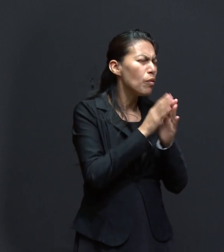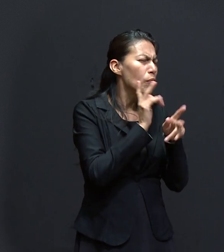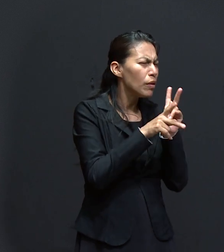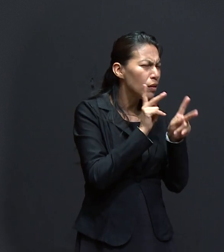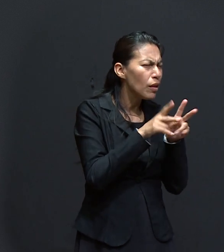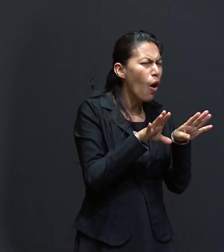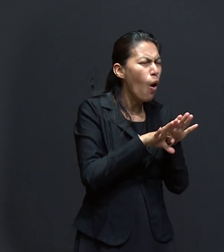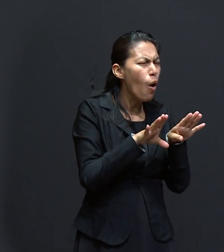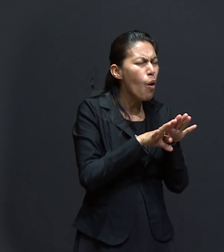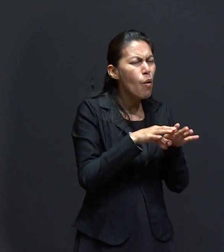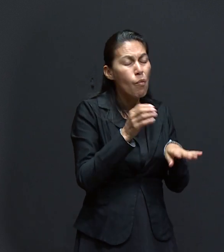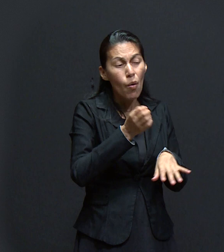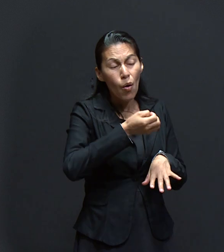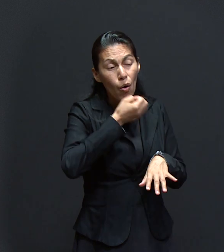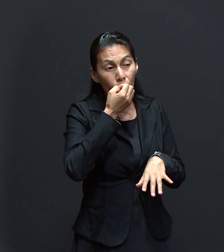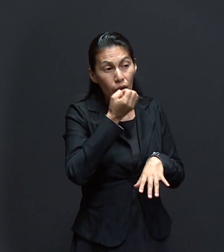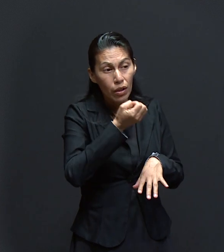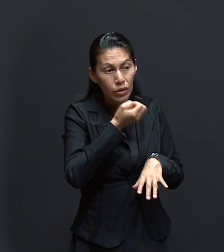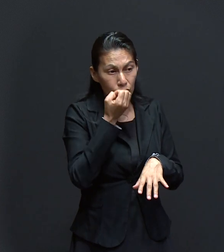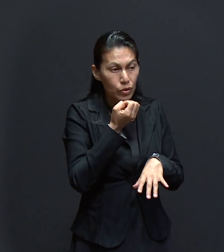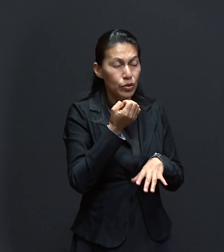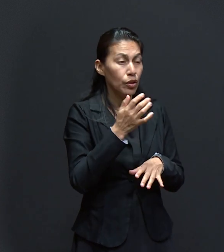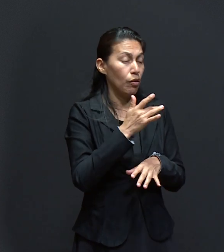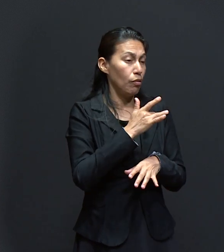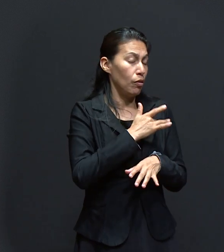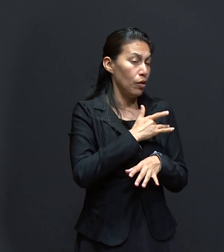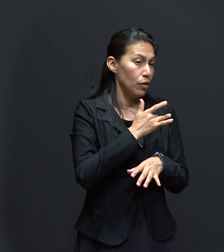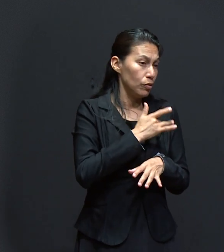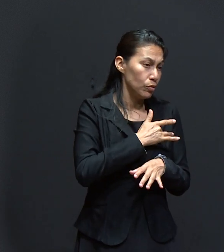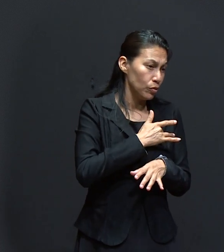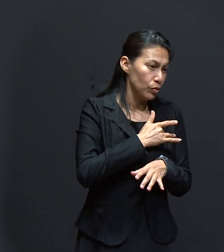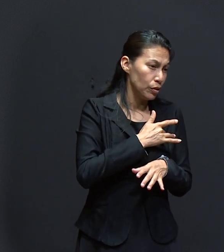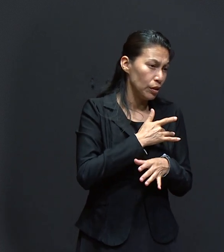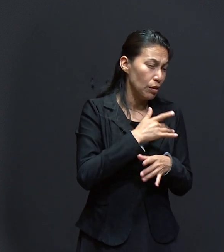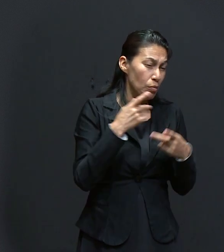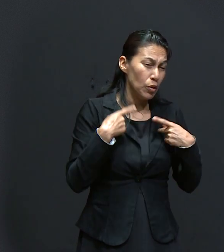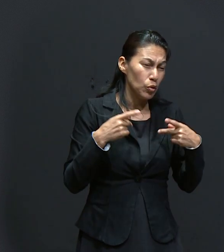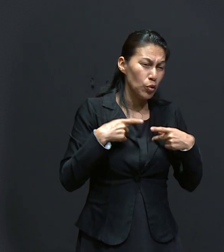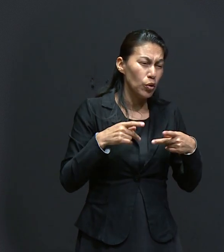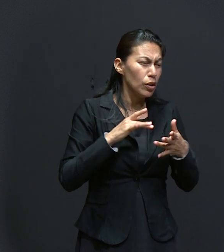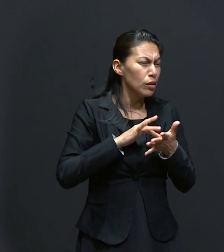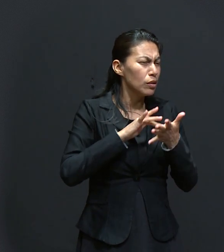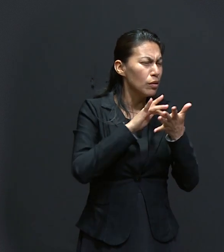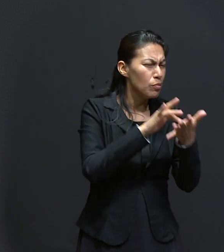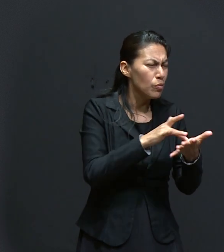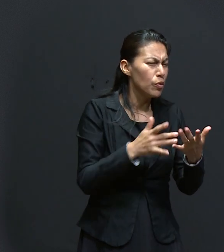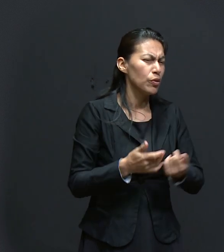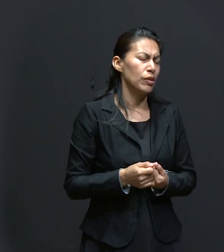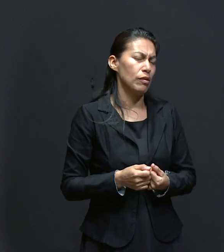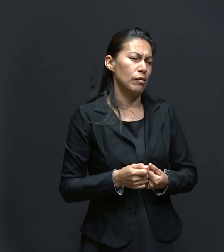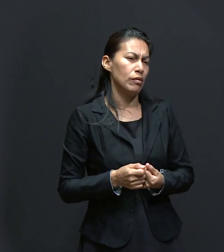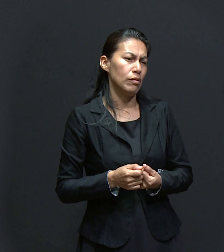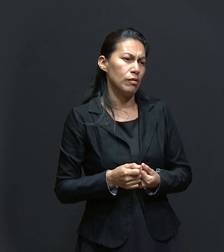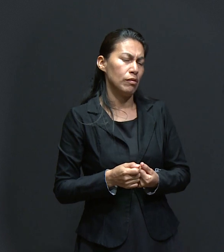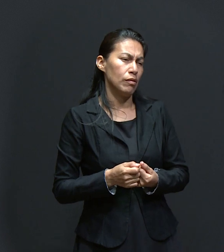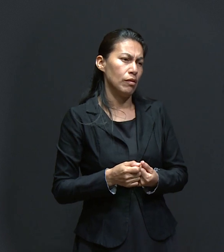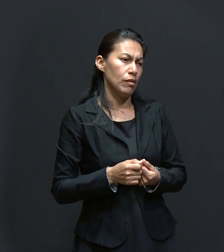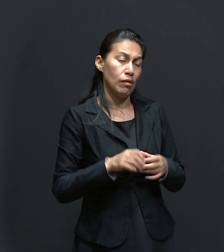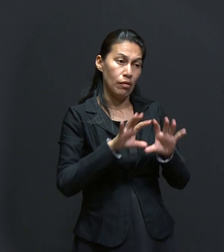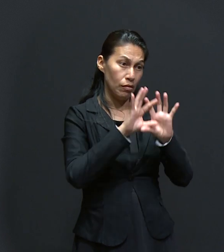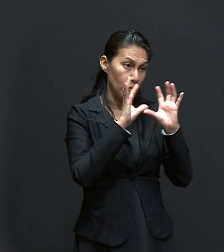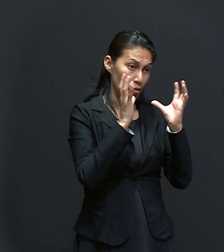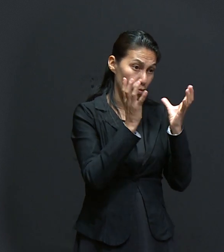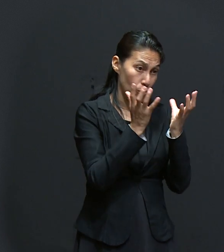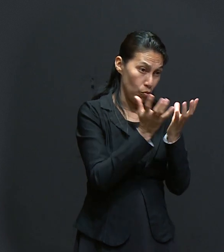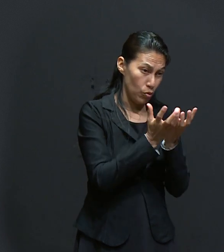ayuda cuéntanos algo de cómo las oraciones y los corazones que han contribuido